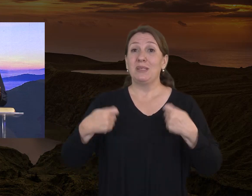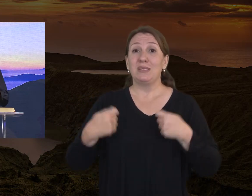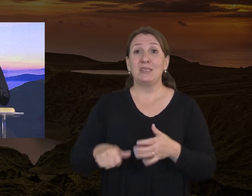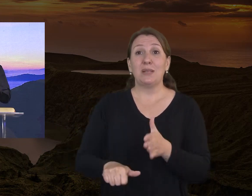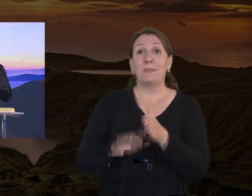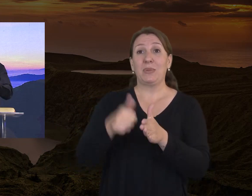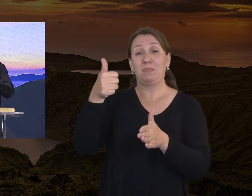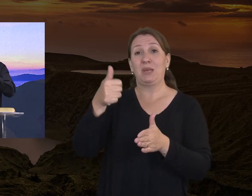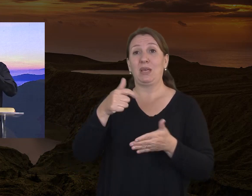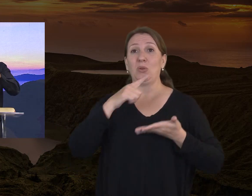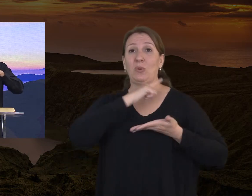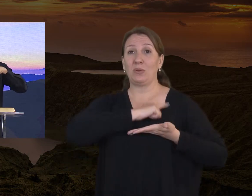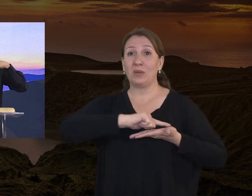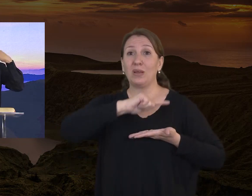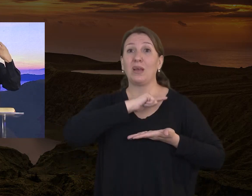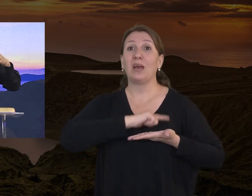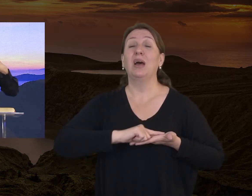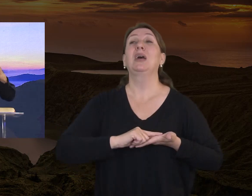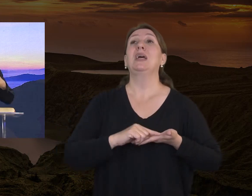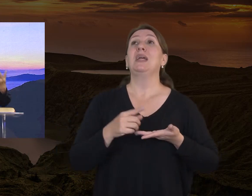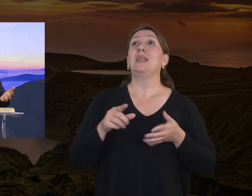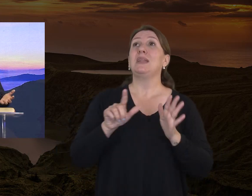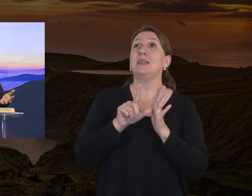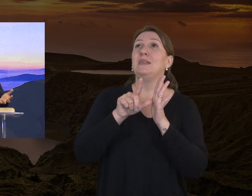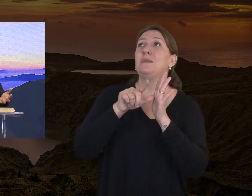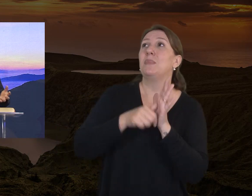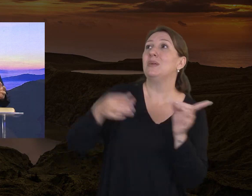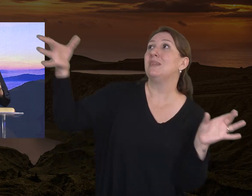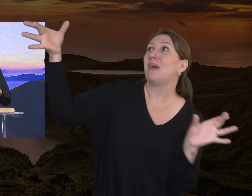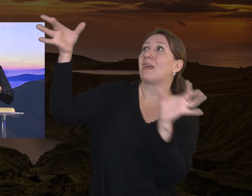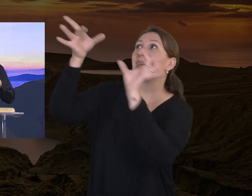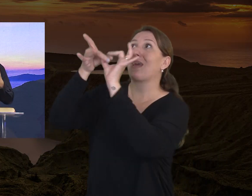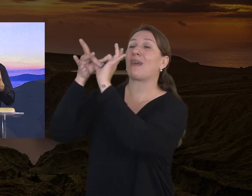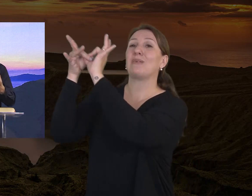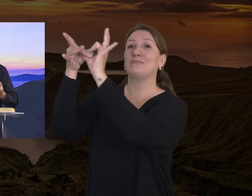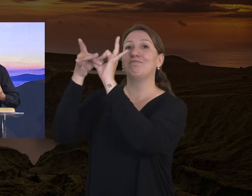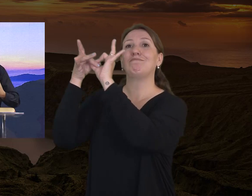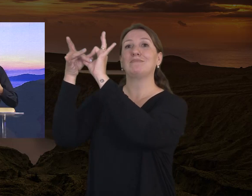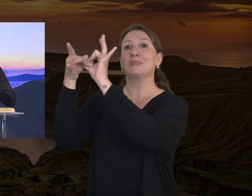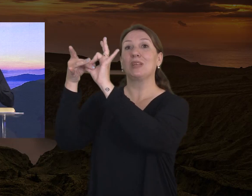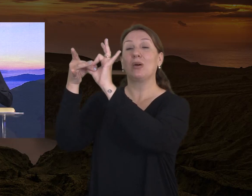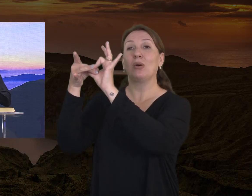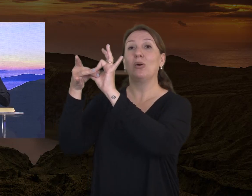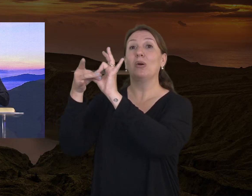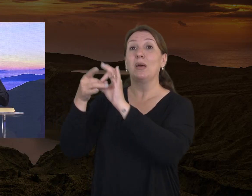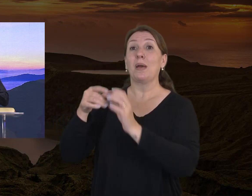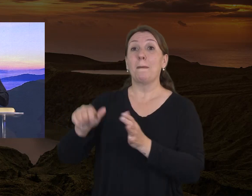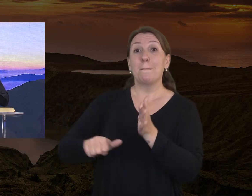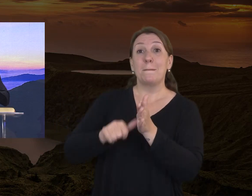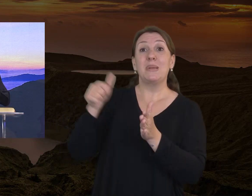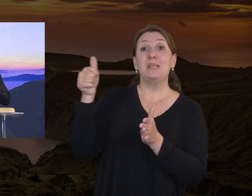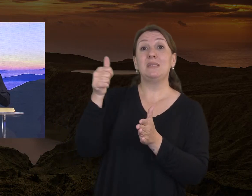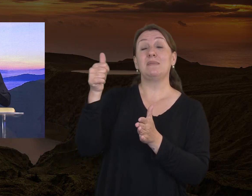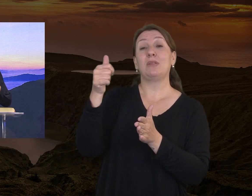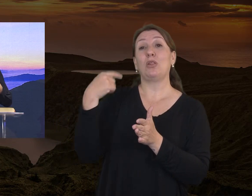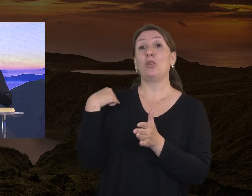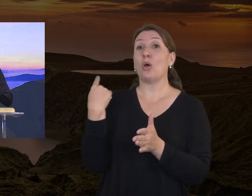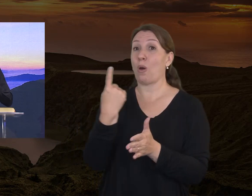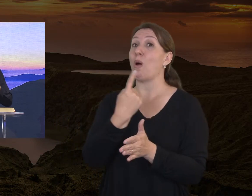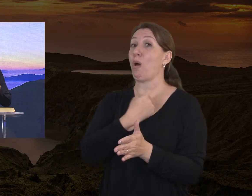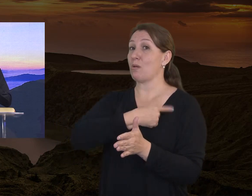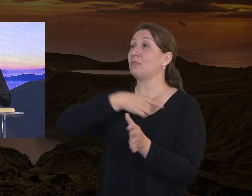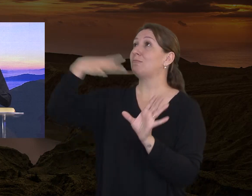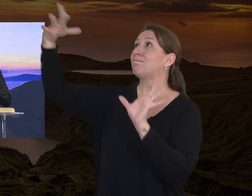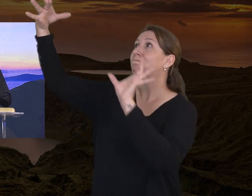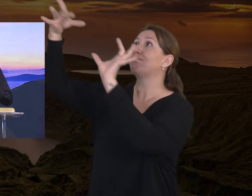redenção, passa pelo processo de reconciliação e principalmente a nossa reconciliação, a nova criação, a